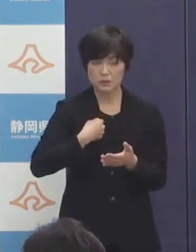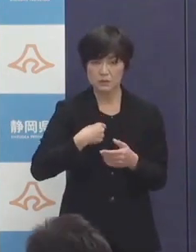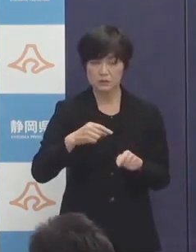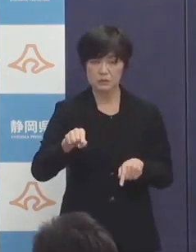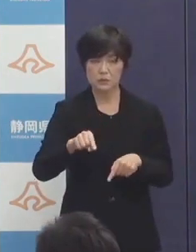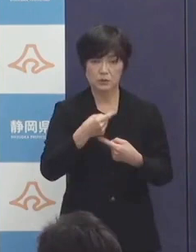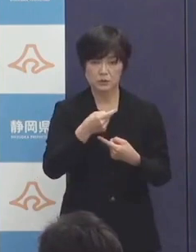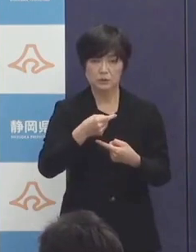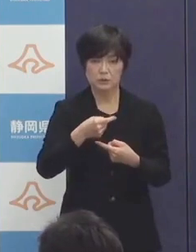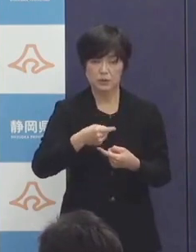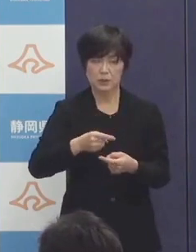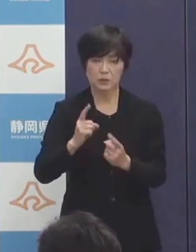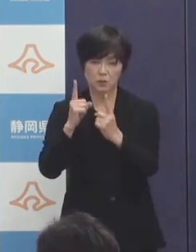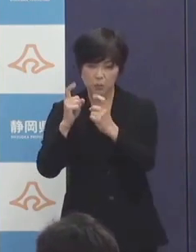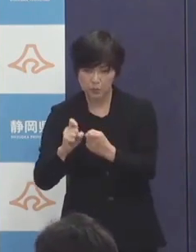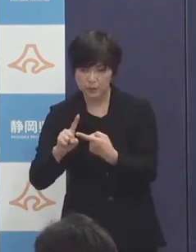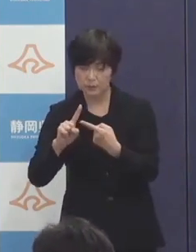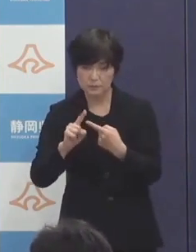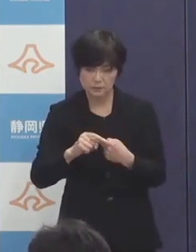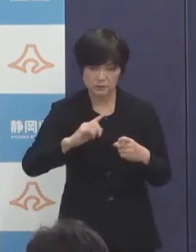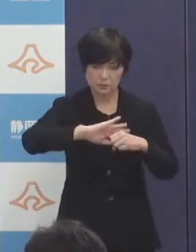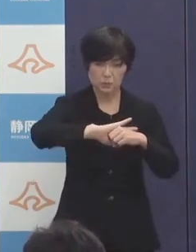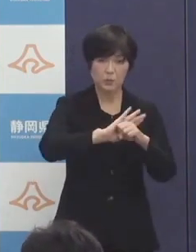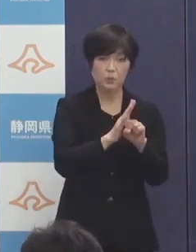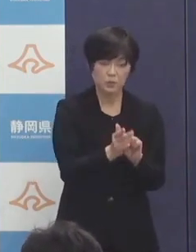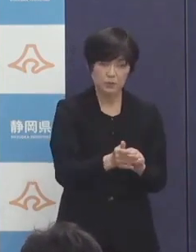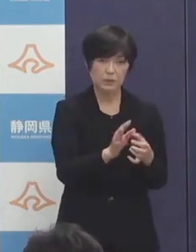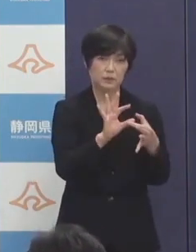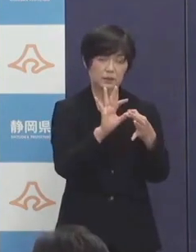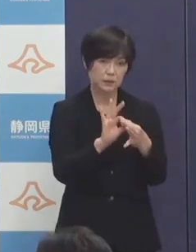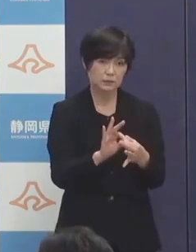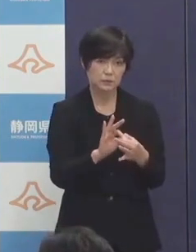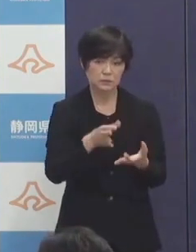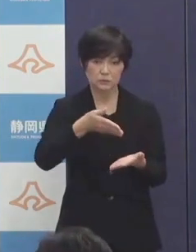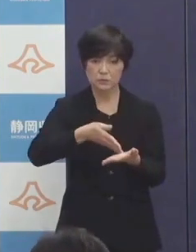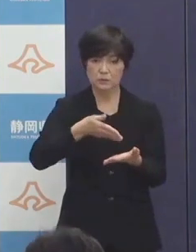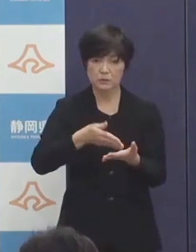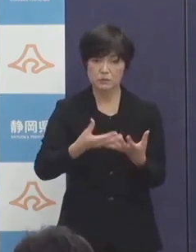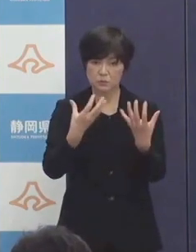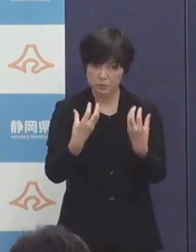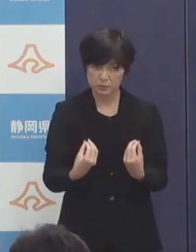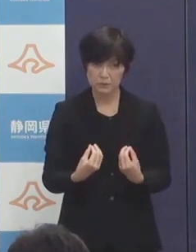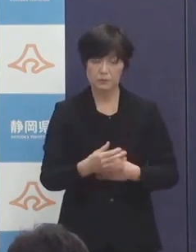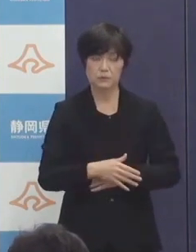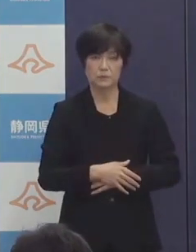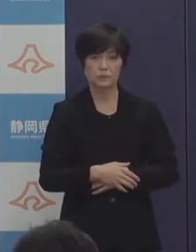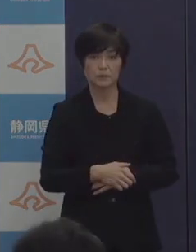の冒頭のご挨拶と新型コロナウイルス感染症対策について申し上げました。